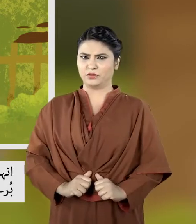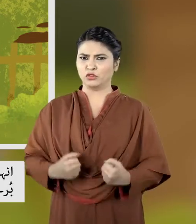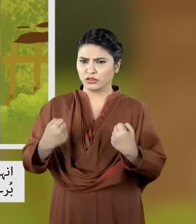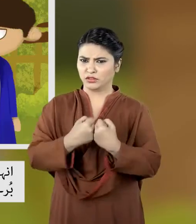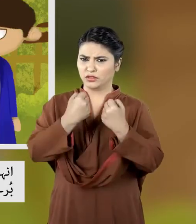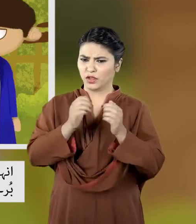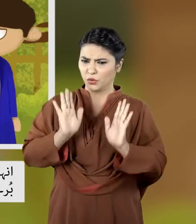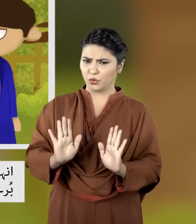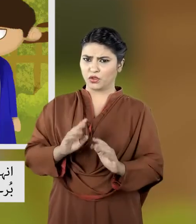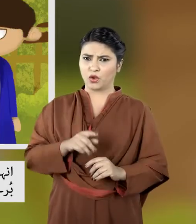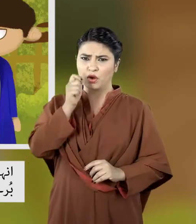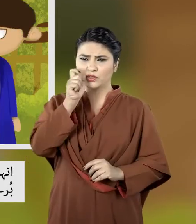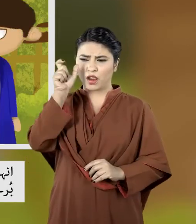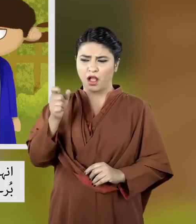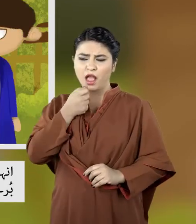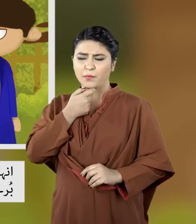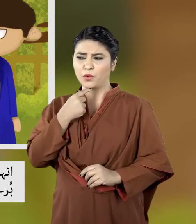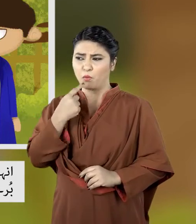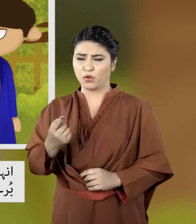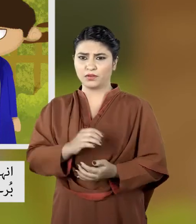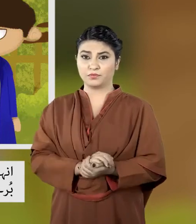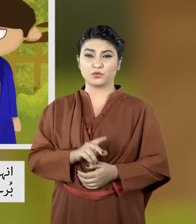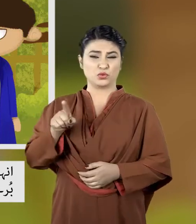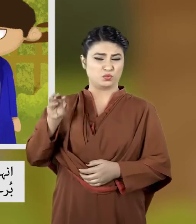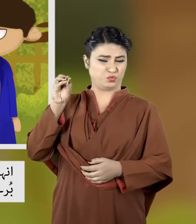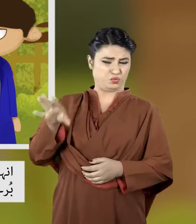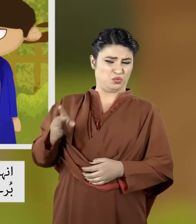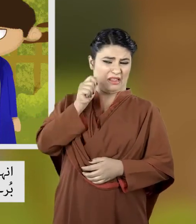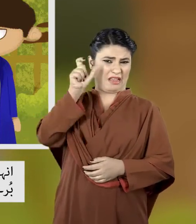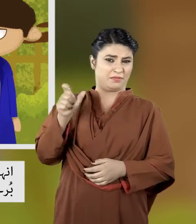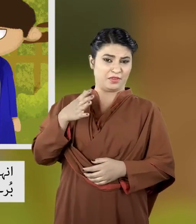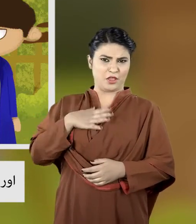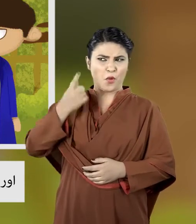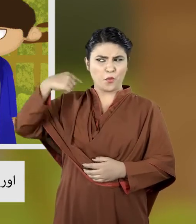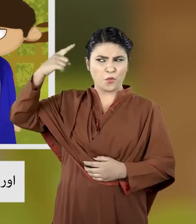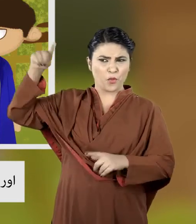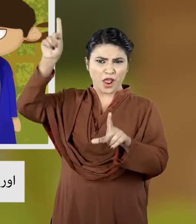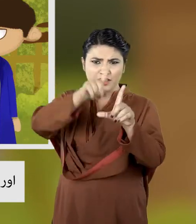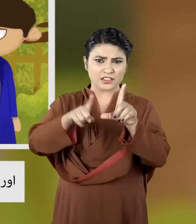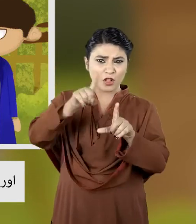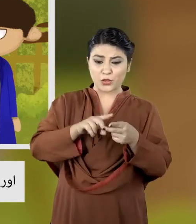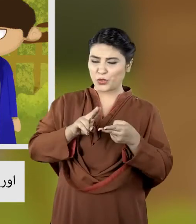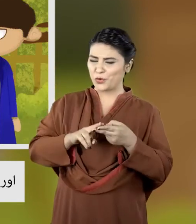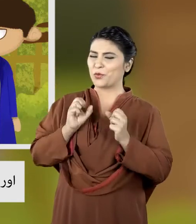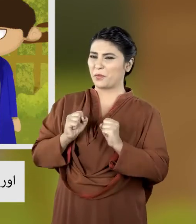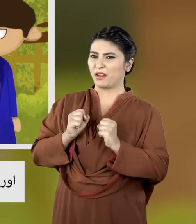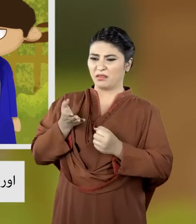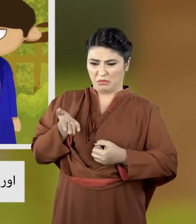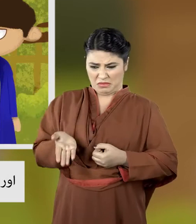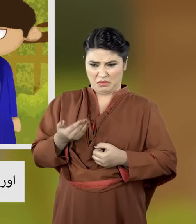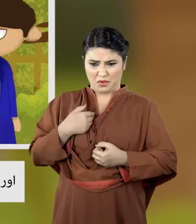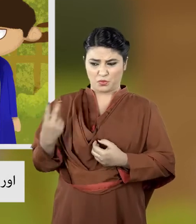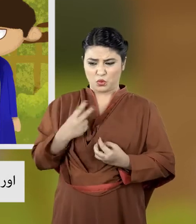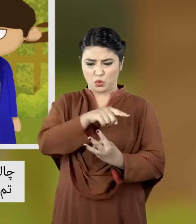کہا، تم برے آدمی ہو، ہم سالوں سے بہترین دوست ہیں، اور تم نے ہمارے درمیان جھگڑا شروع کروا